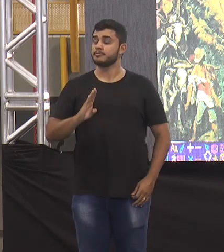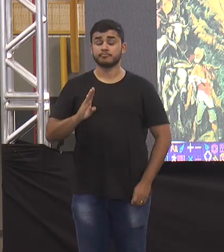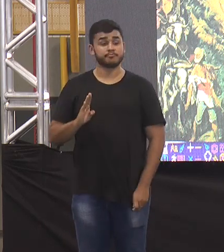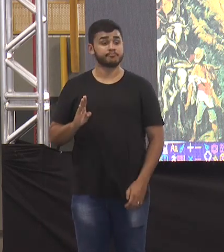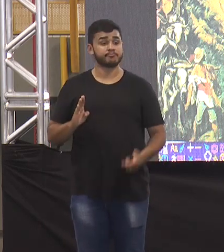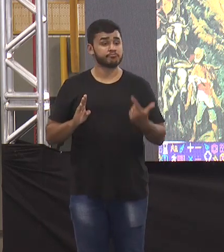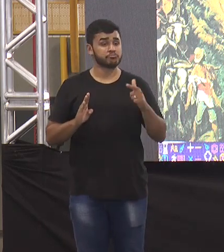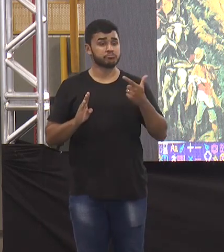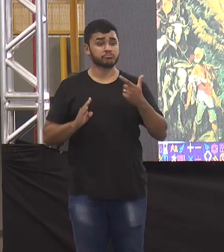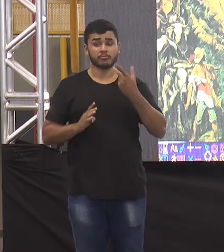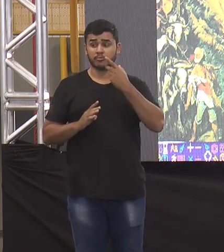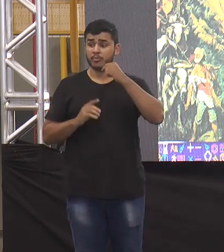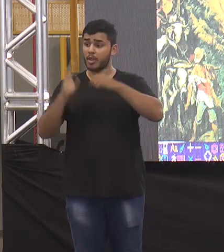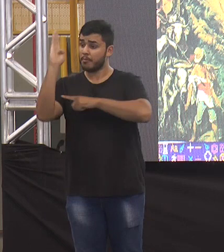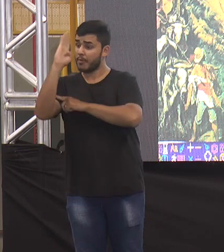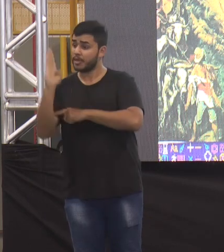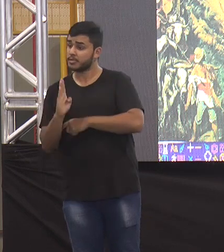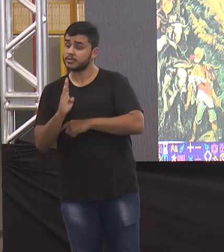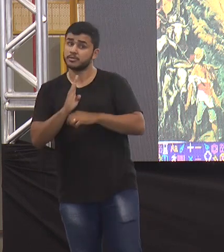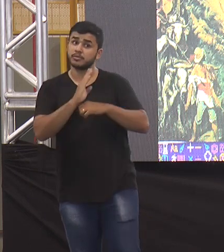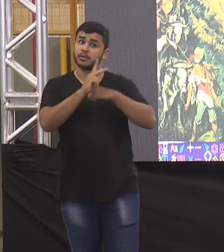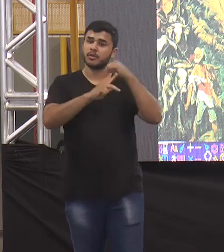éramos colônia de Portugal.